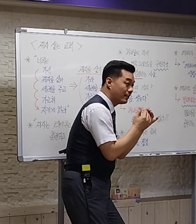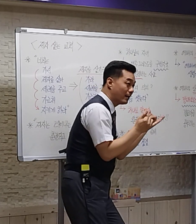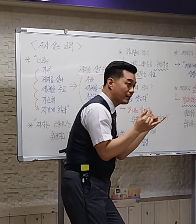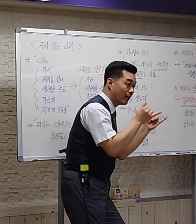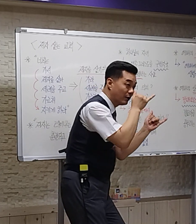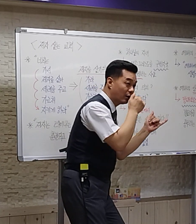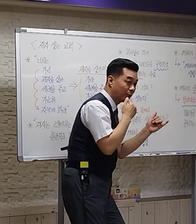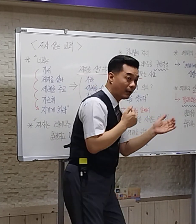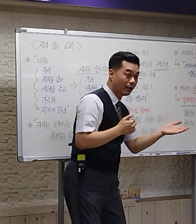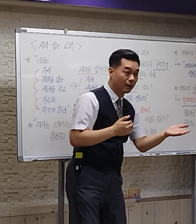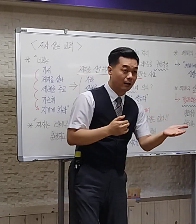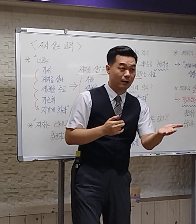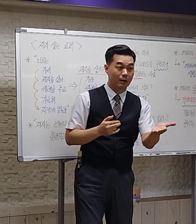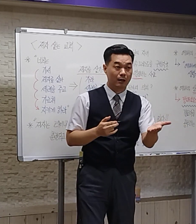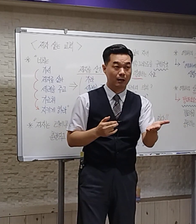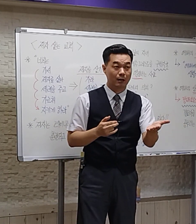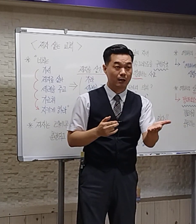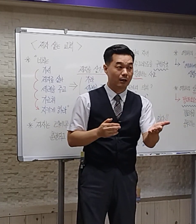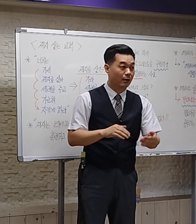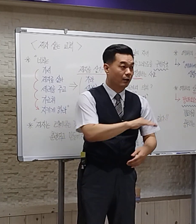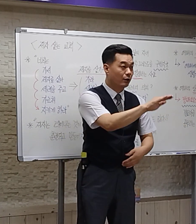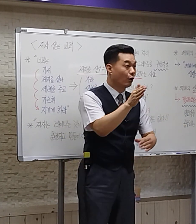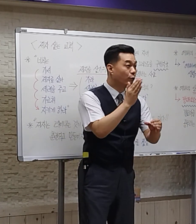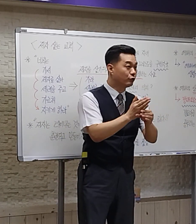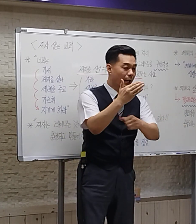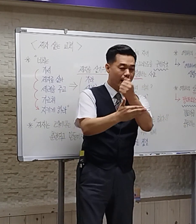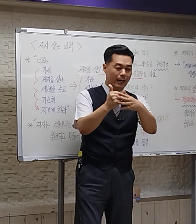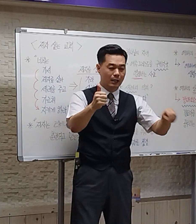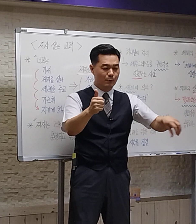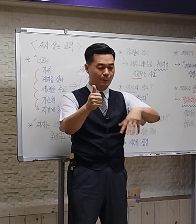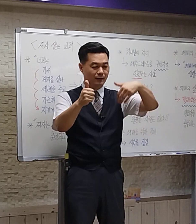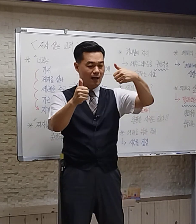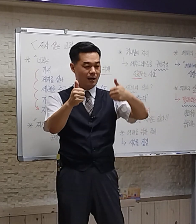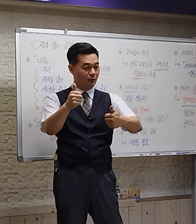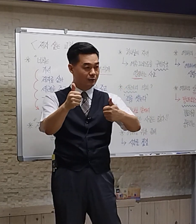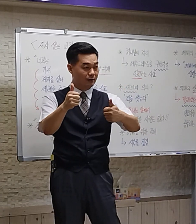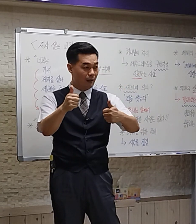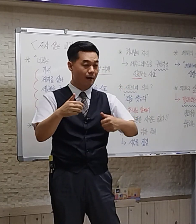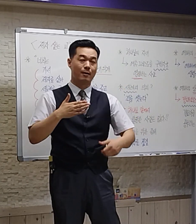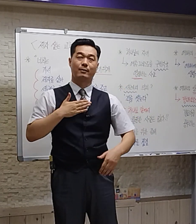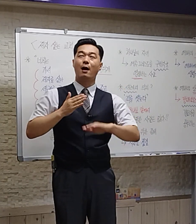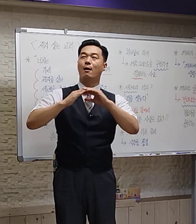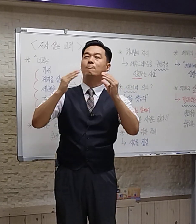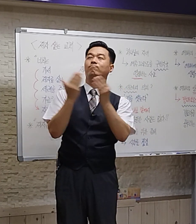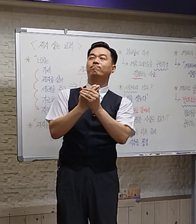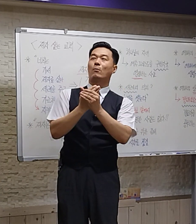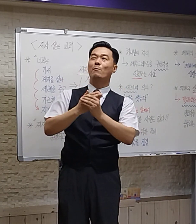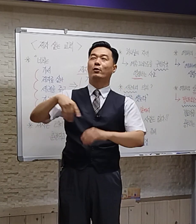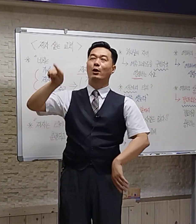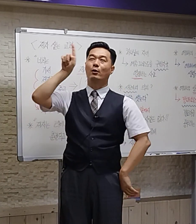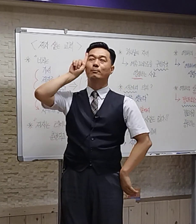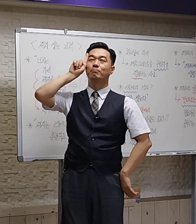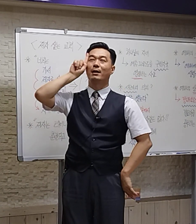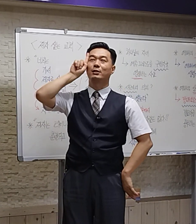완전한 사람이 있다 없다. 여러분 중에 하나님 앞에 딱 섰을 때 나 완벽해요.